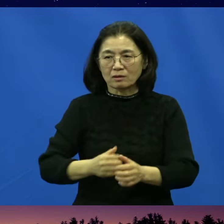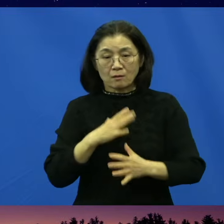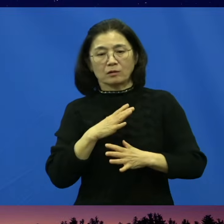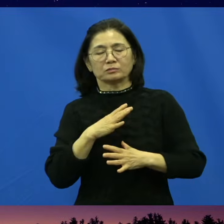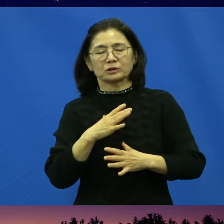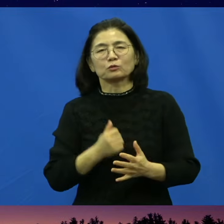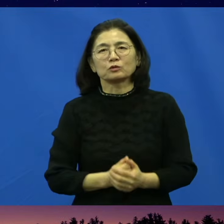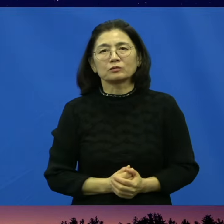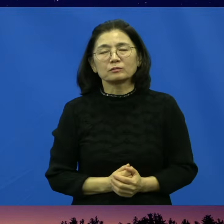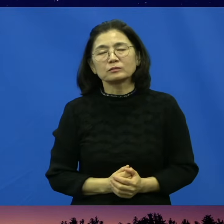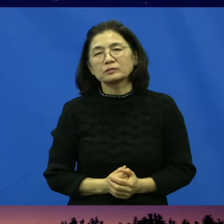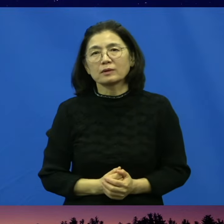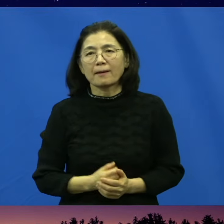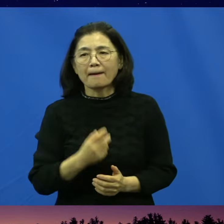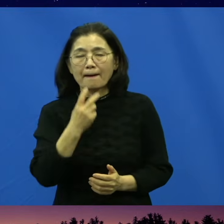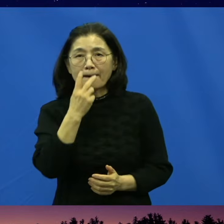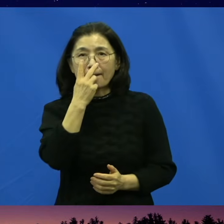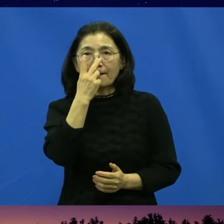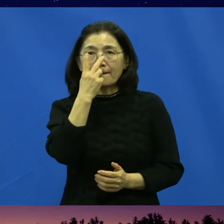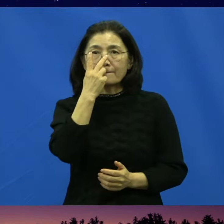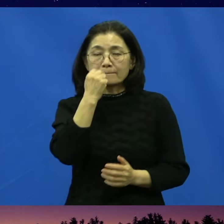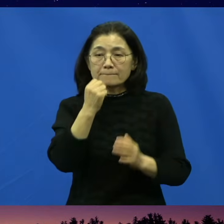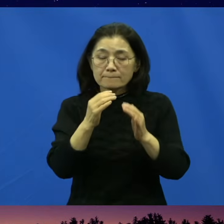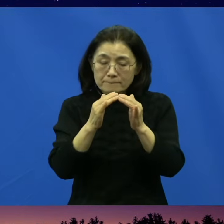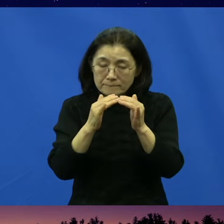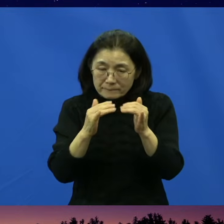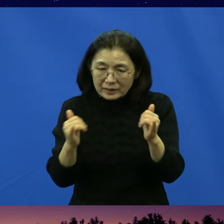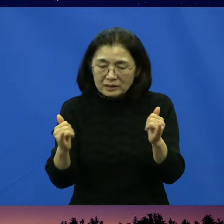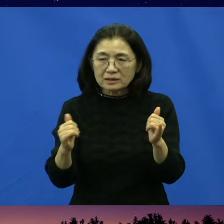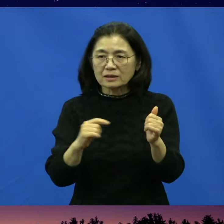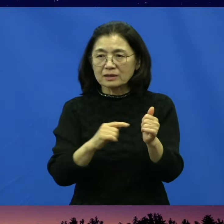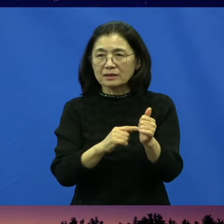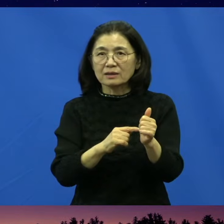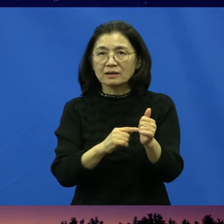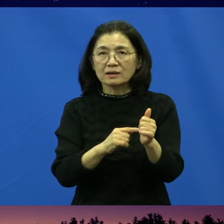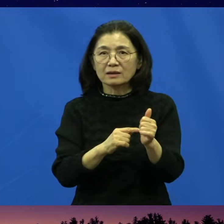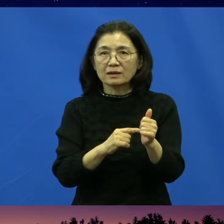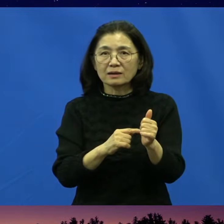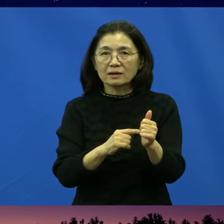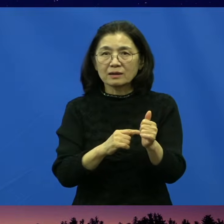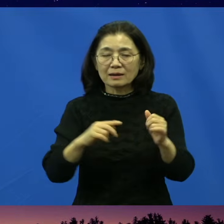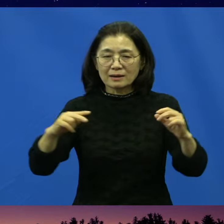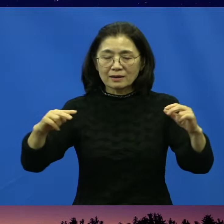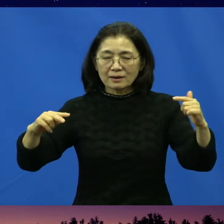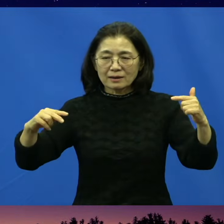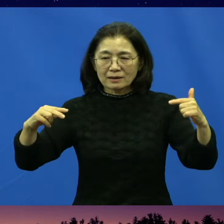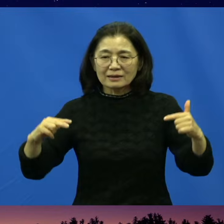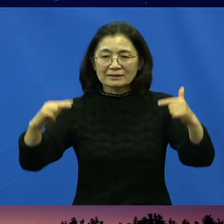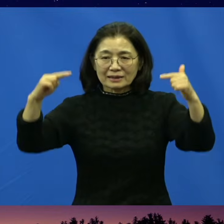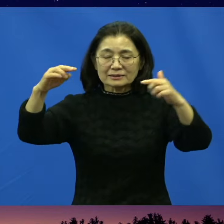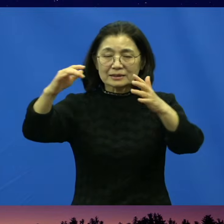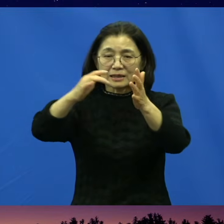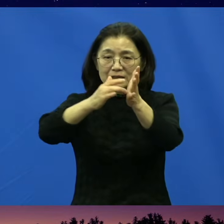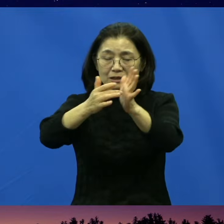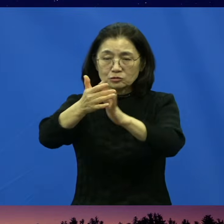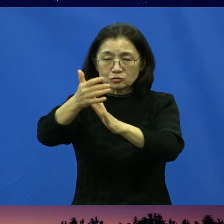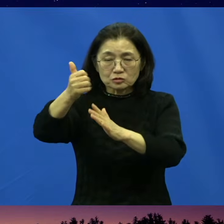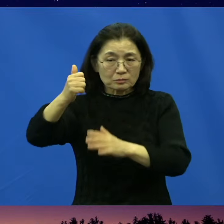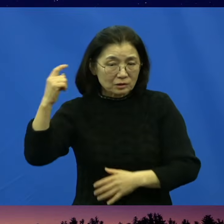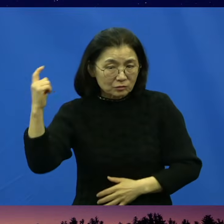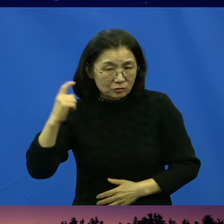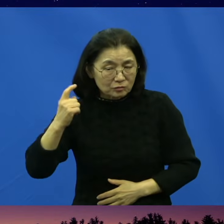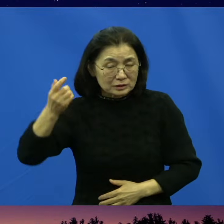여러분, 바디메오가 듣기로는 나사렛 예수라고 들었는데 바디메오는 어떻게 예수님 보고